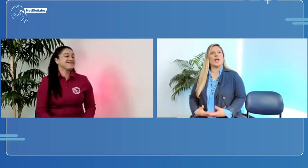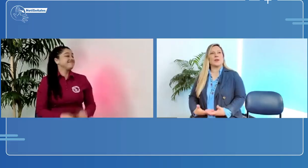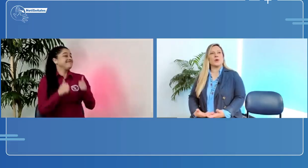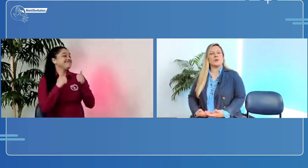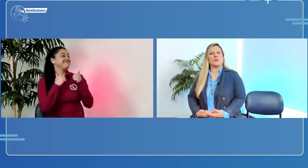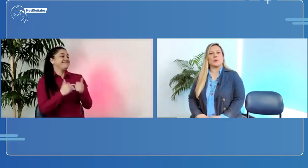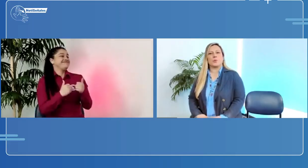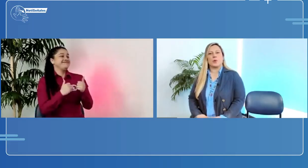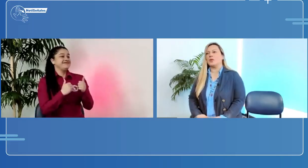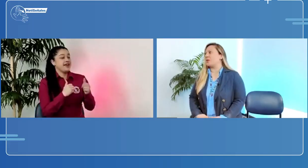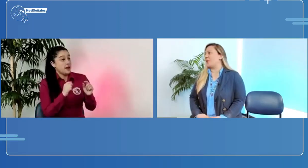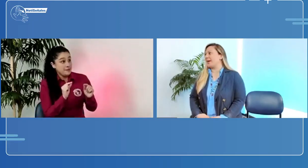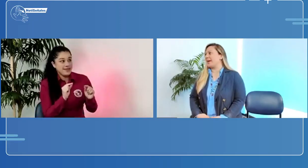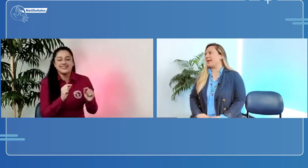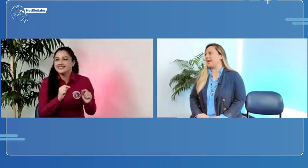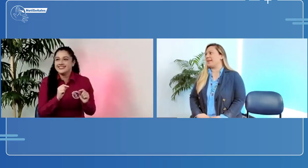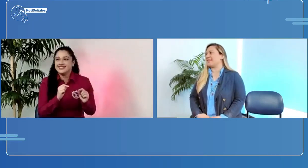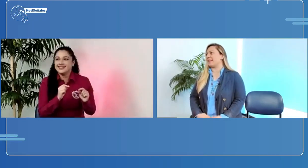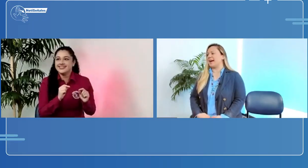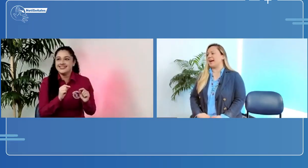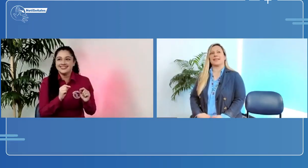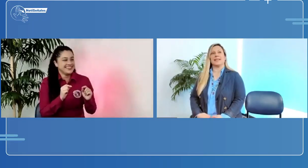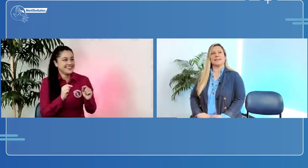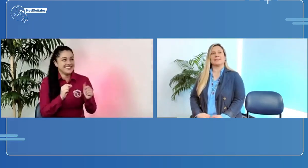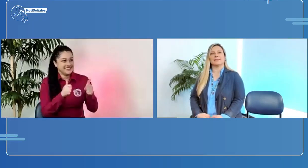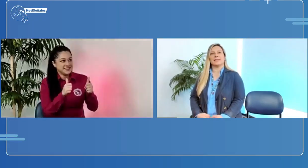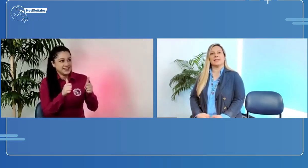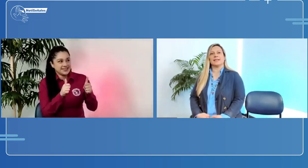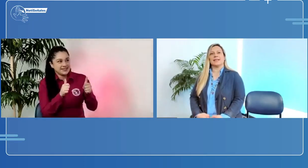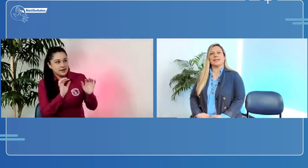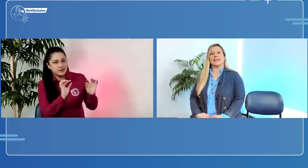Bueno, nuestro propósito en esta tarde.